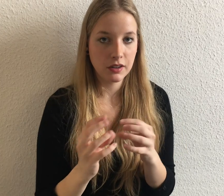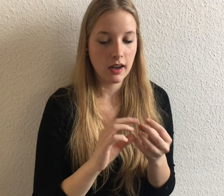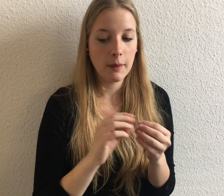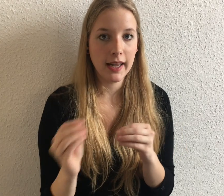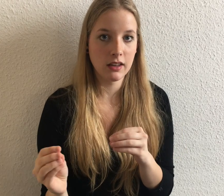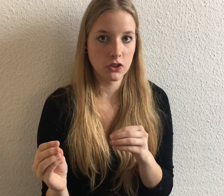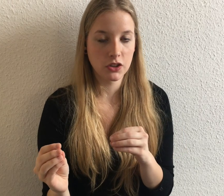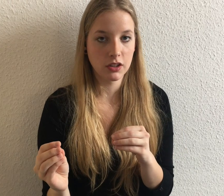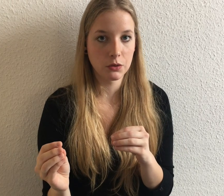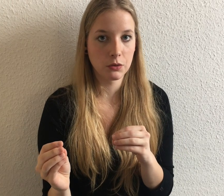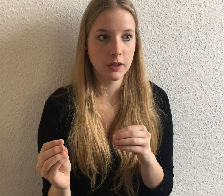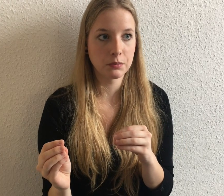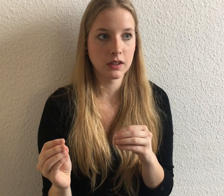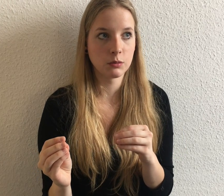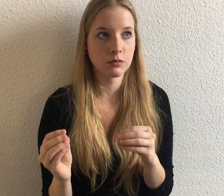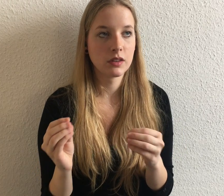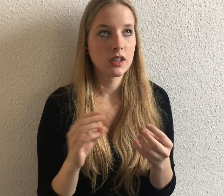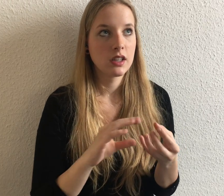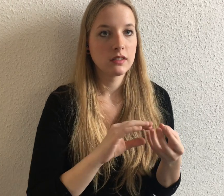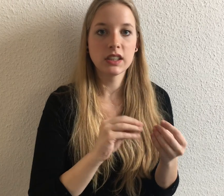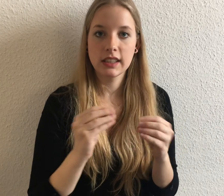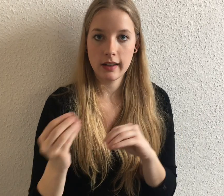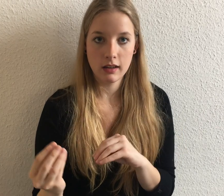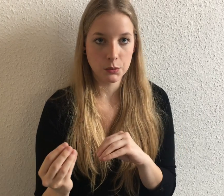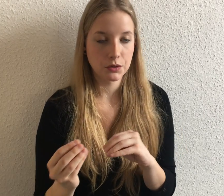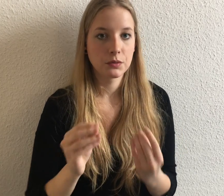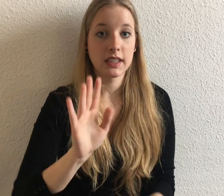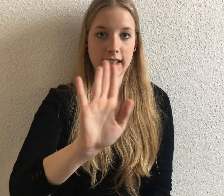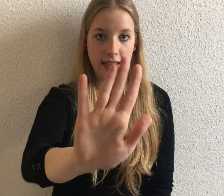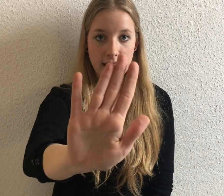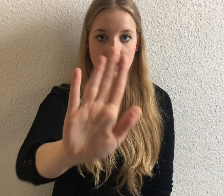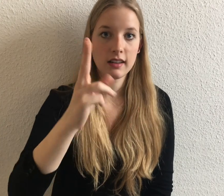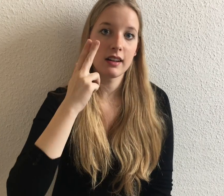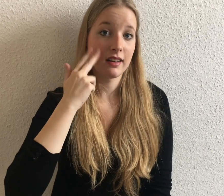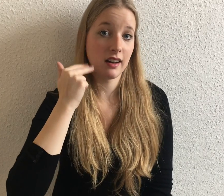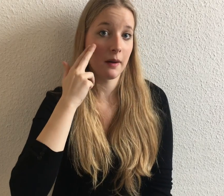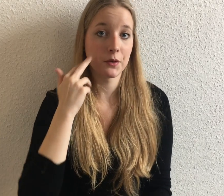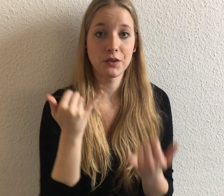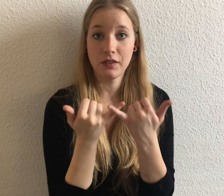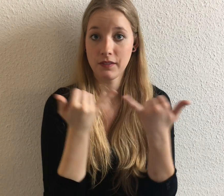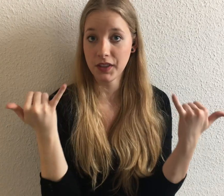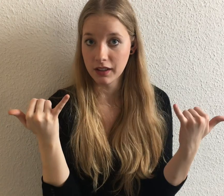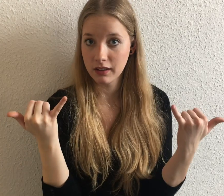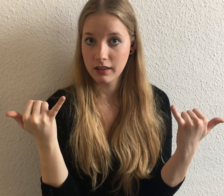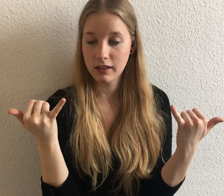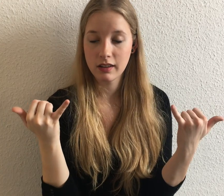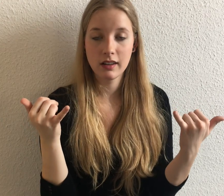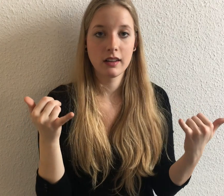W-Frage, am Ende stehen. Zum Beispiel, wie ist dein Name? Dein Name wie?